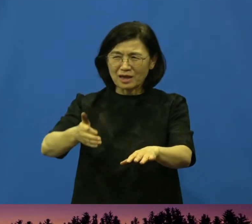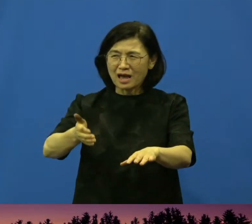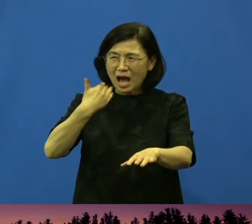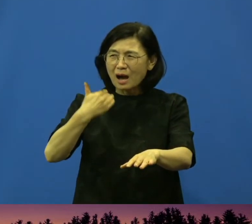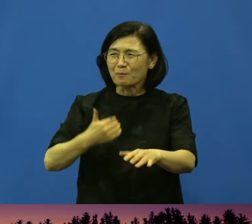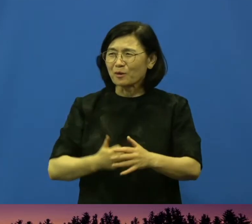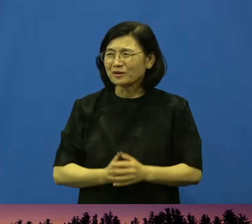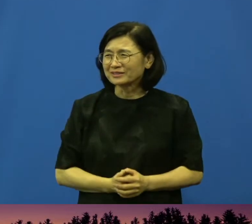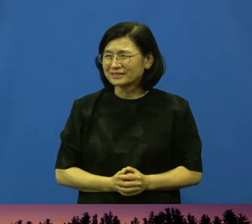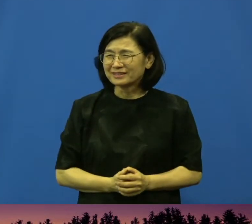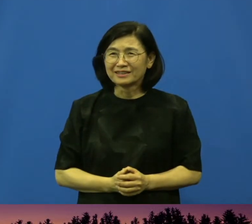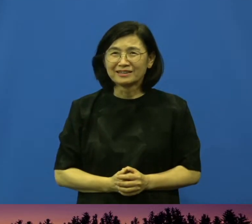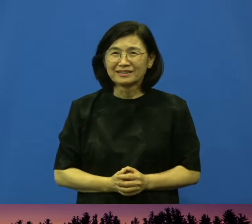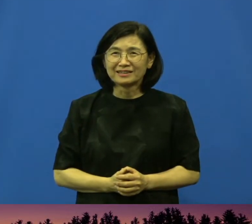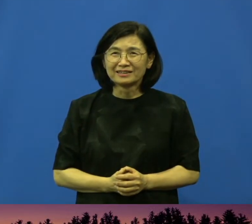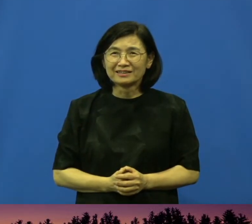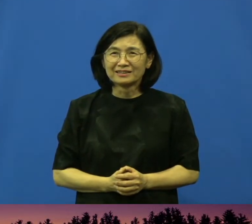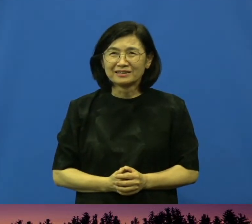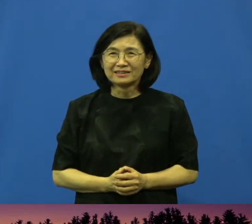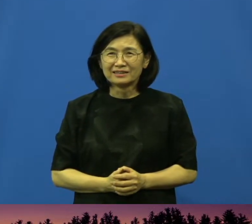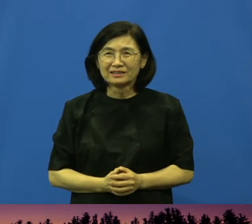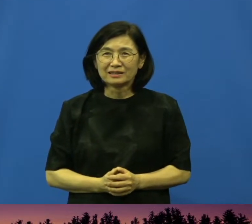그냥 막 붓고 그러잖아요.